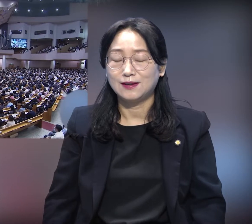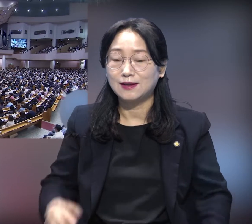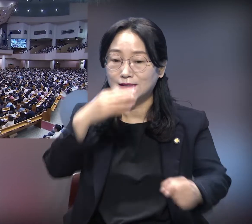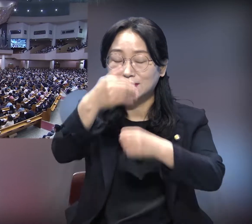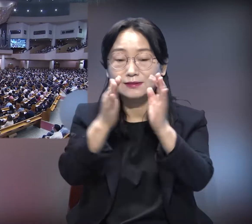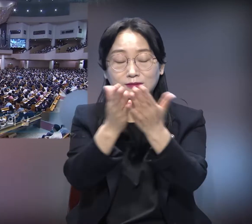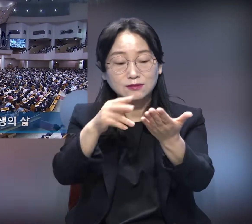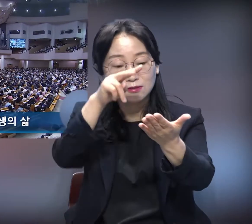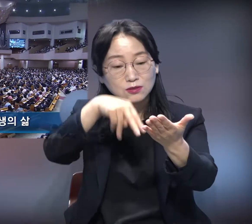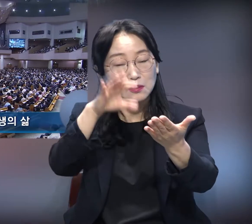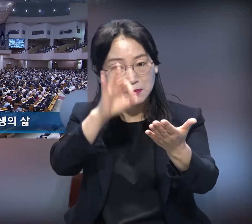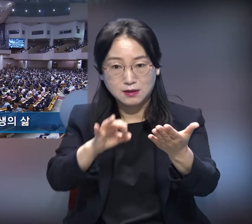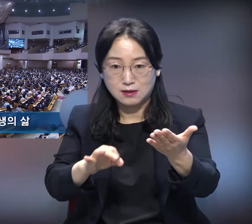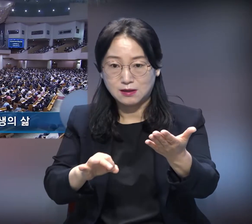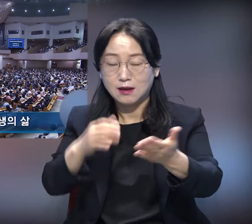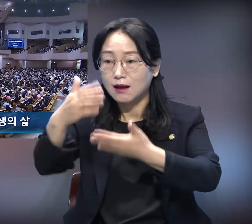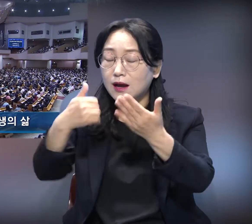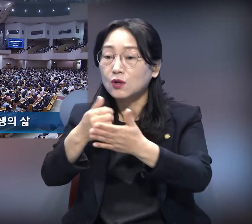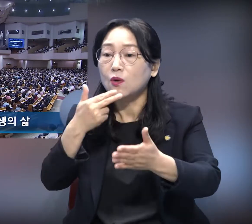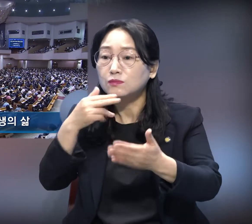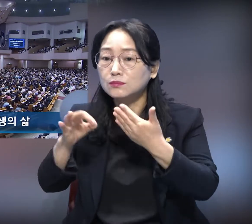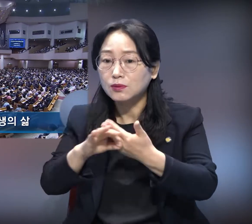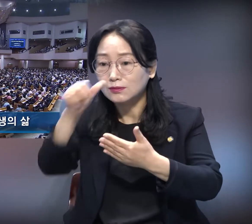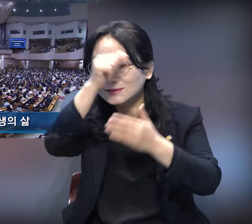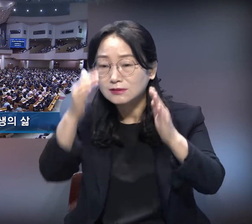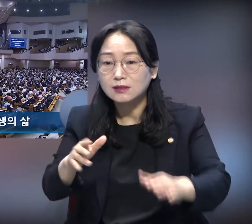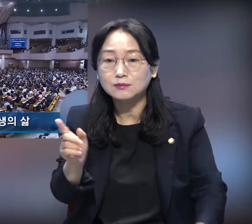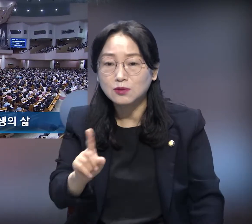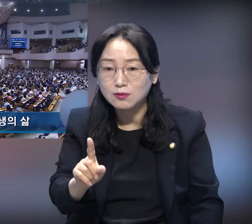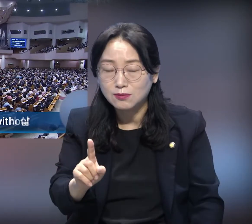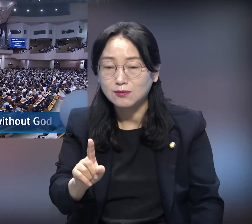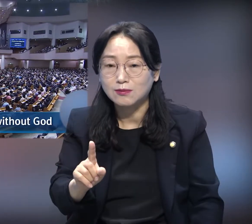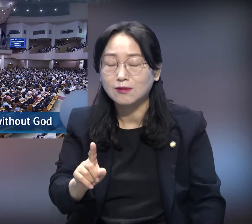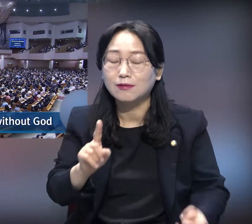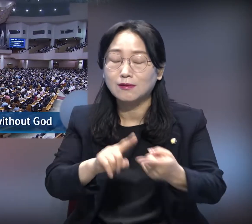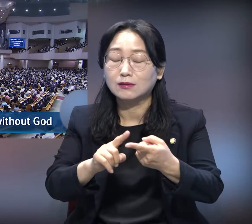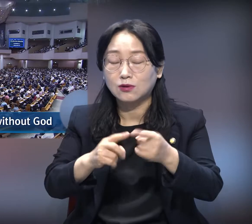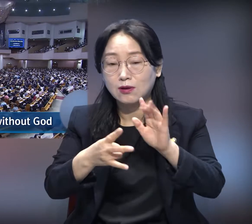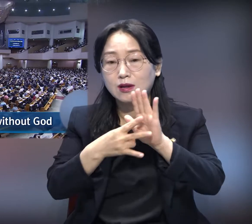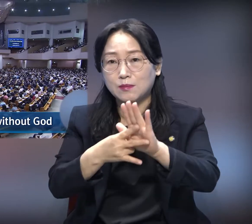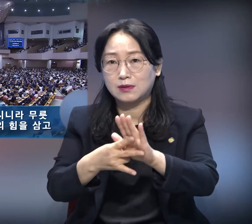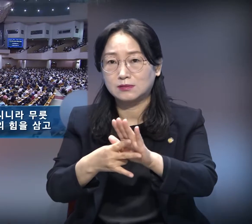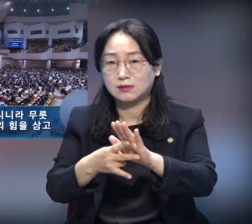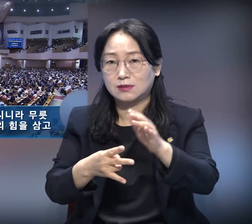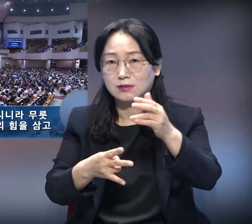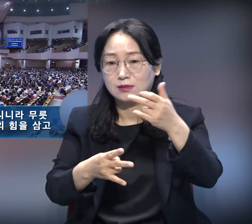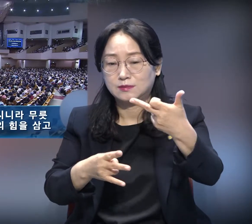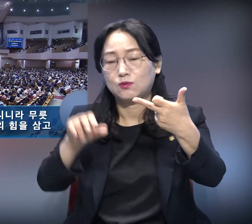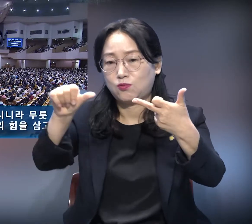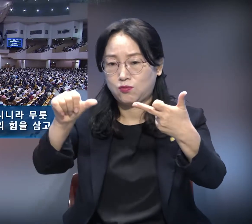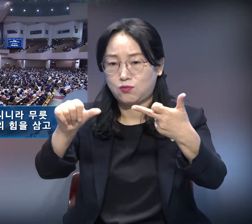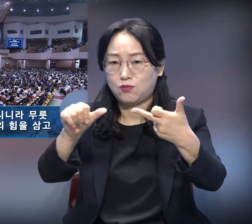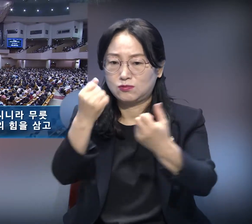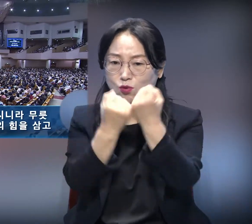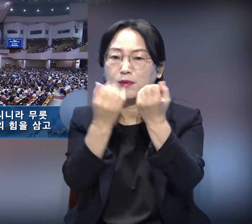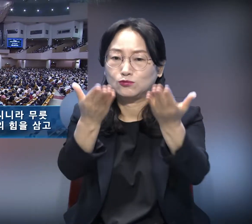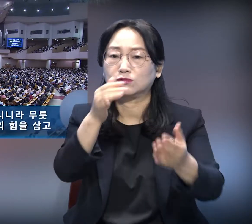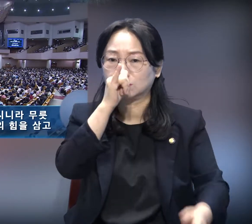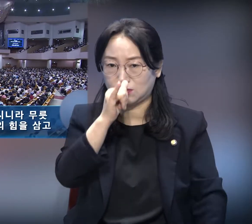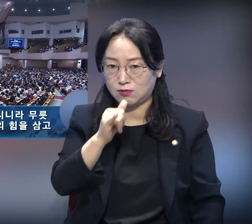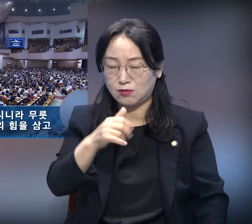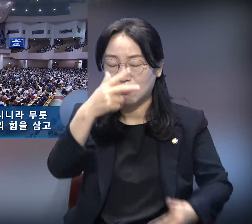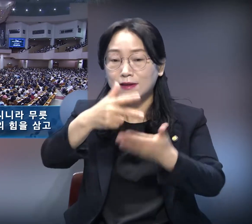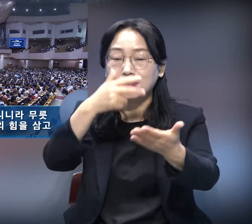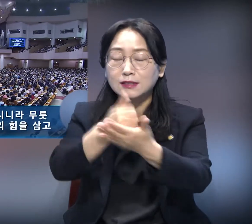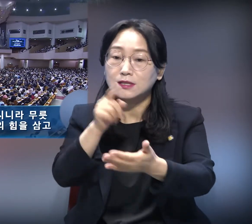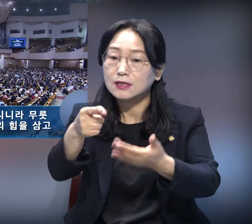성경은 먼저 하나님이 없는 인생의 삶이 어떠한 것인가를 예레미야 10장 5절에 이와 같이 설명합니다. 야훼께서 이와